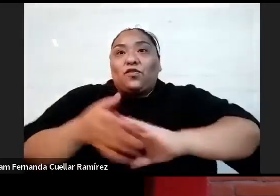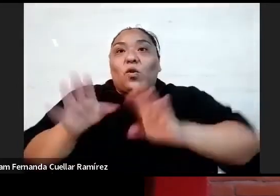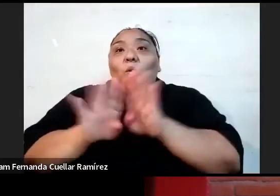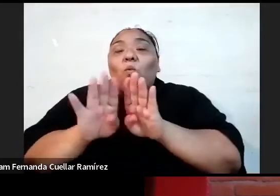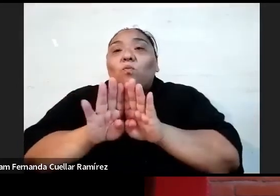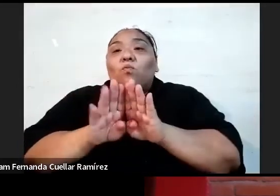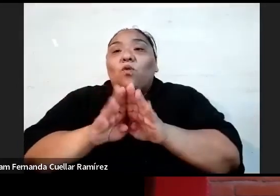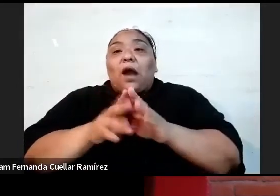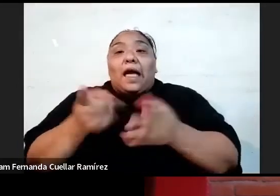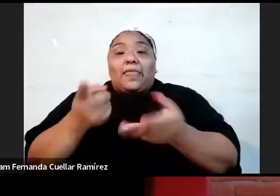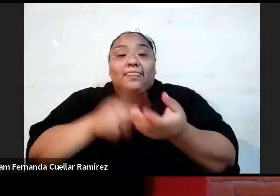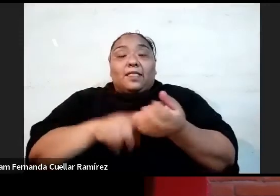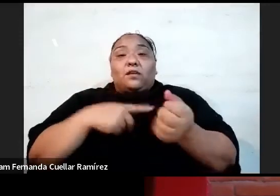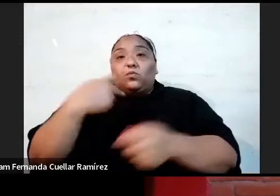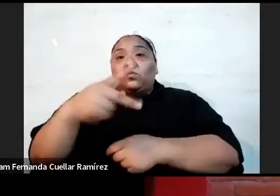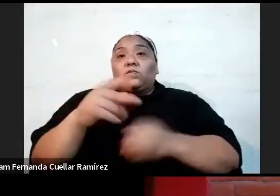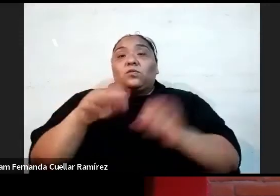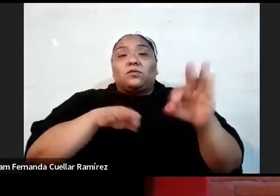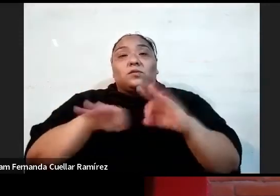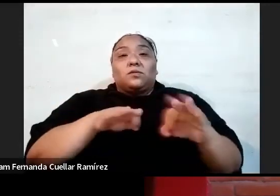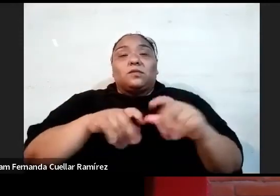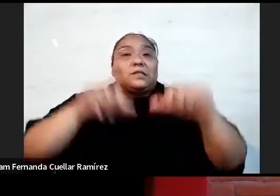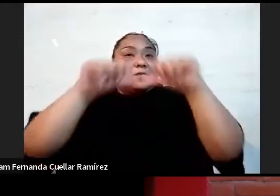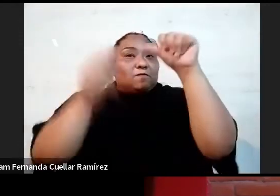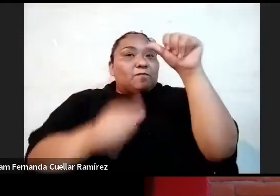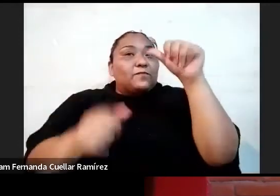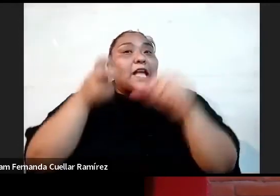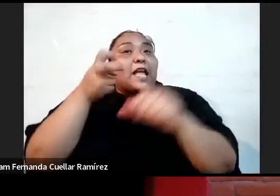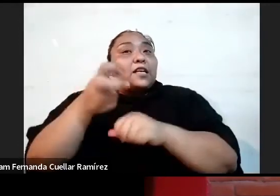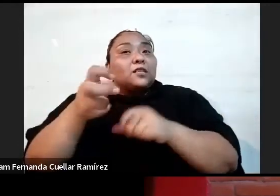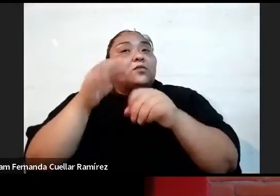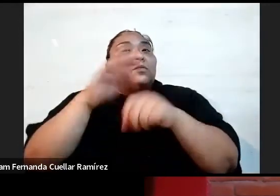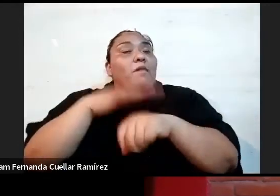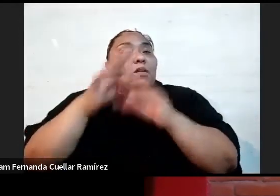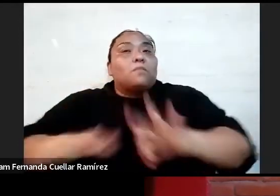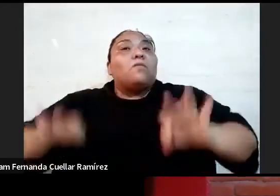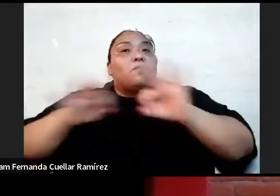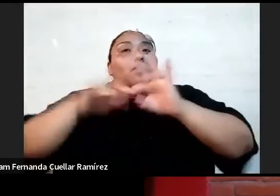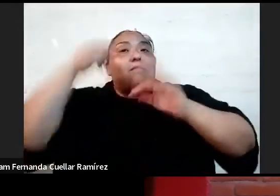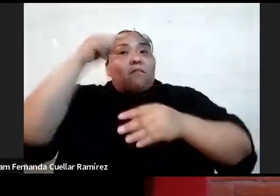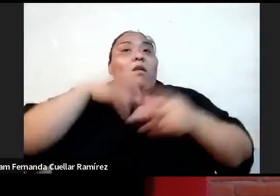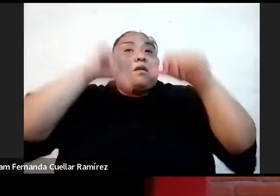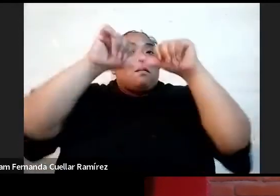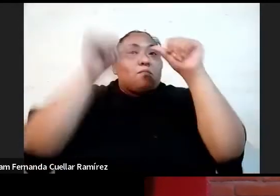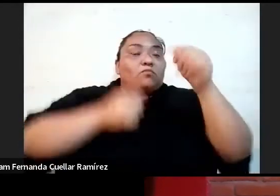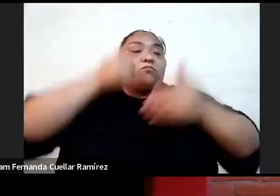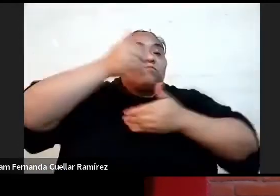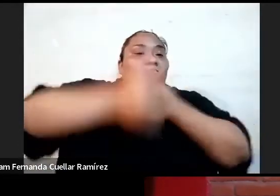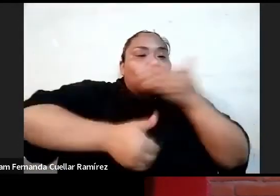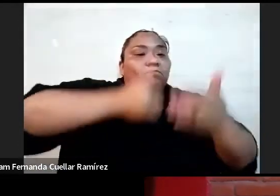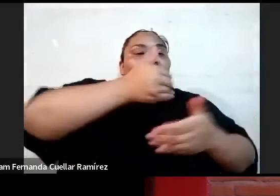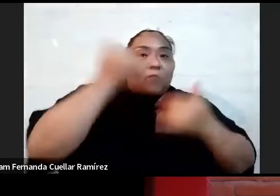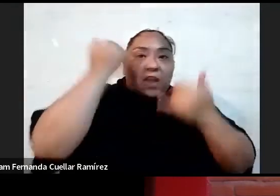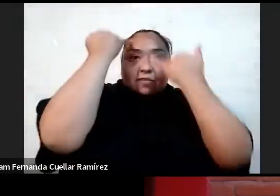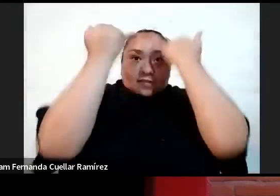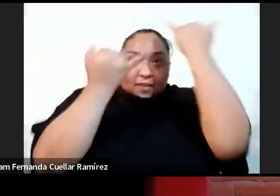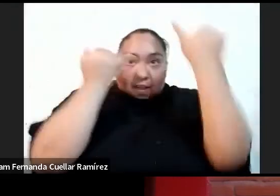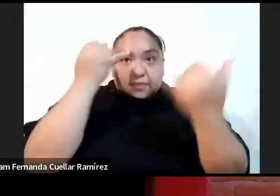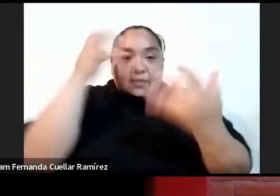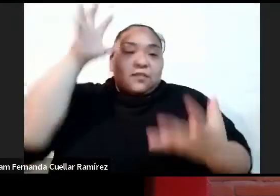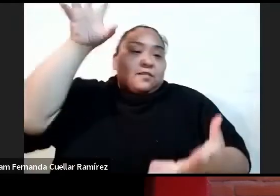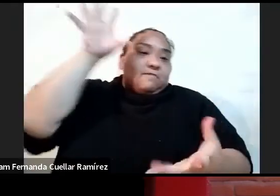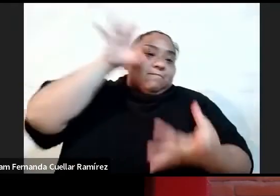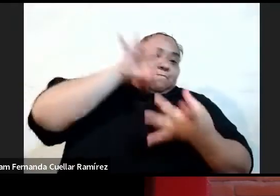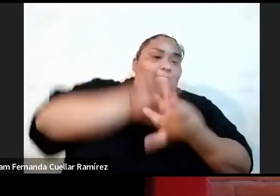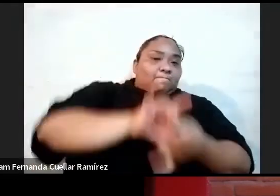trabajo artístico, que es parte justo del proceso creativo, ¿no? Un artista, cómo es que a partir de los recursos